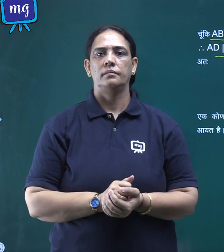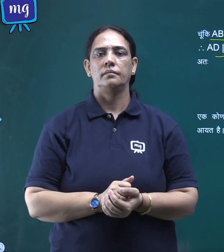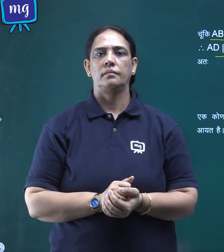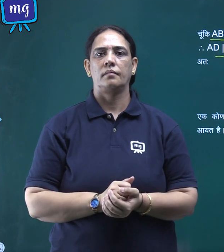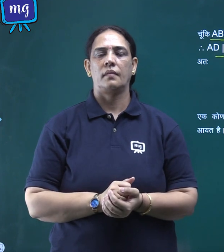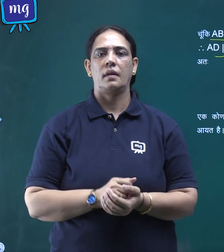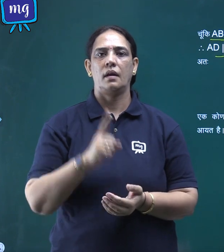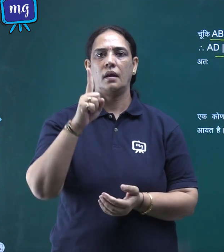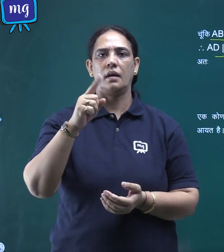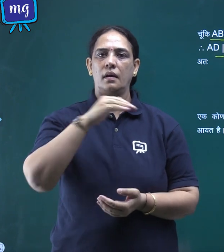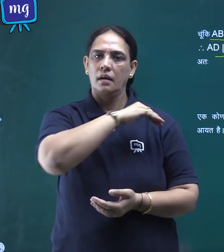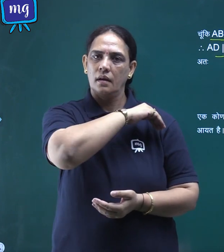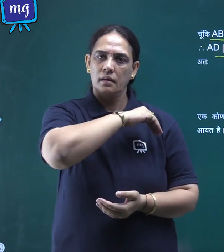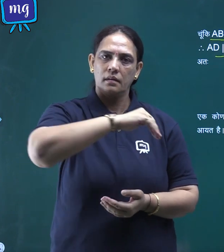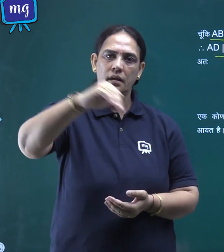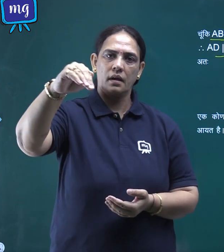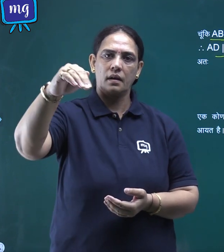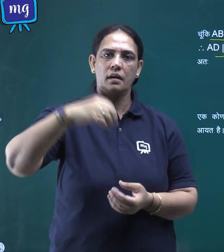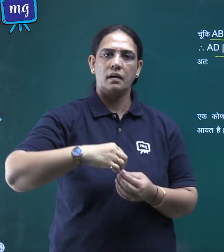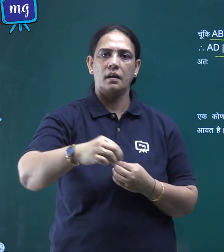एक तिर्यक रेखा है,